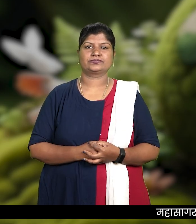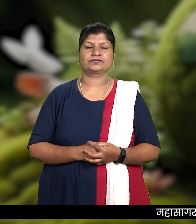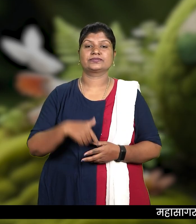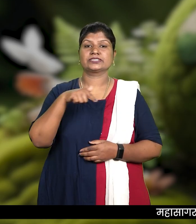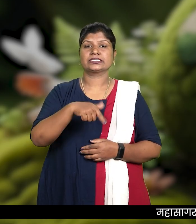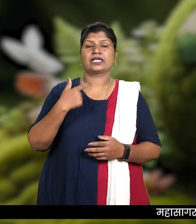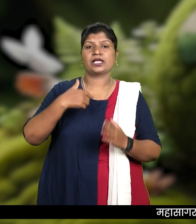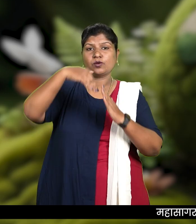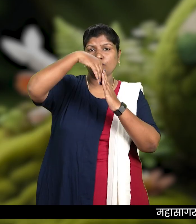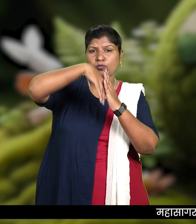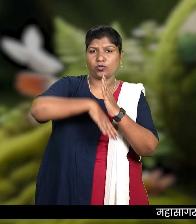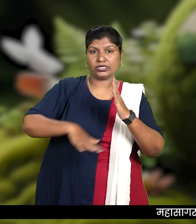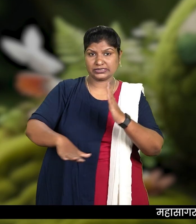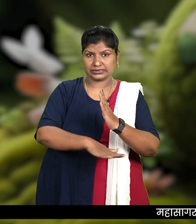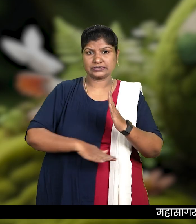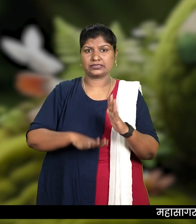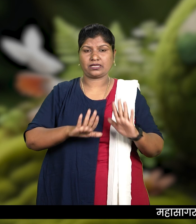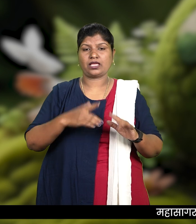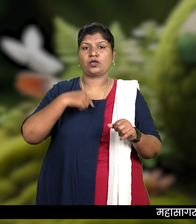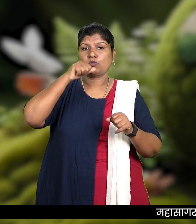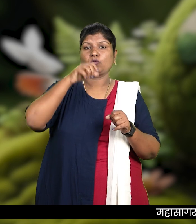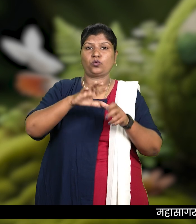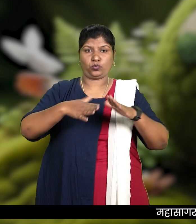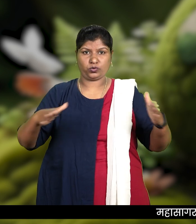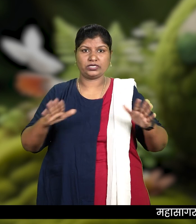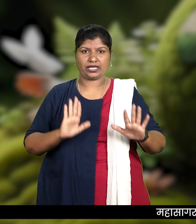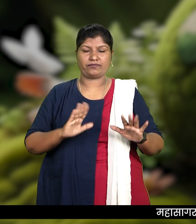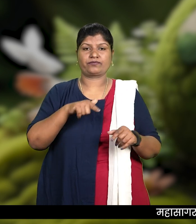महासागराच्या तळाशी विघटन करणाऱ्यांची संख्या जास्त आहे.